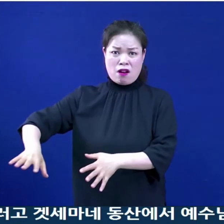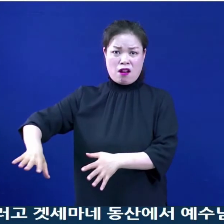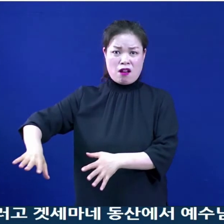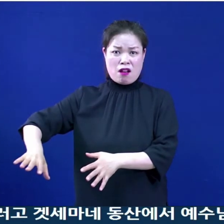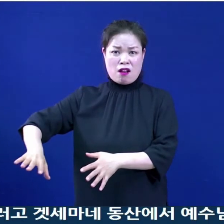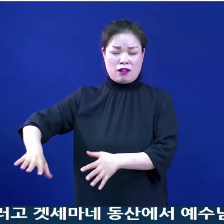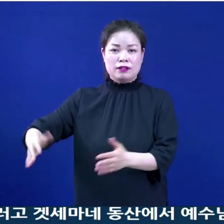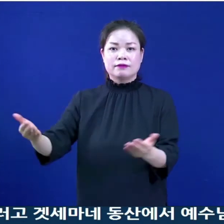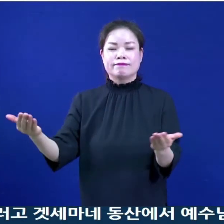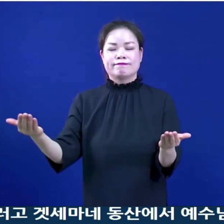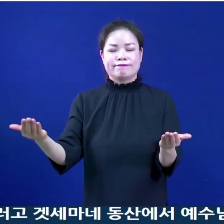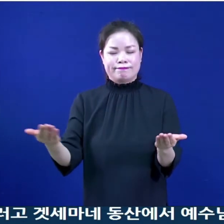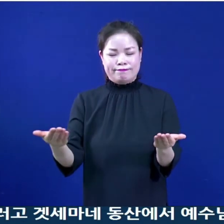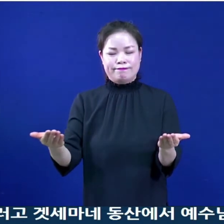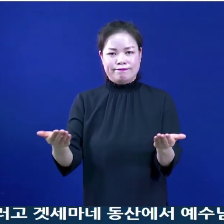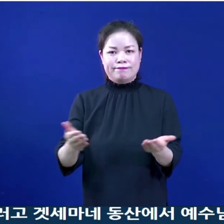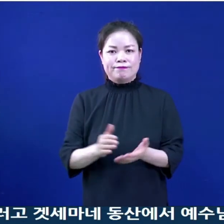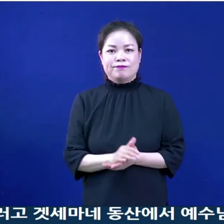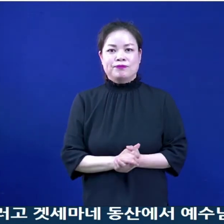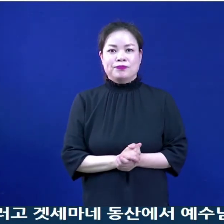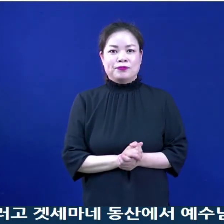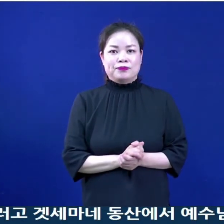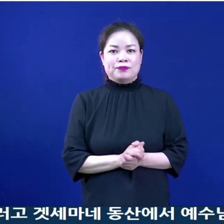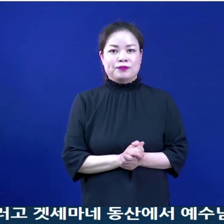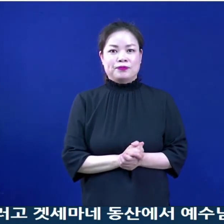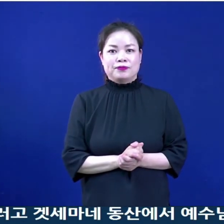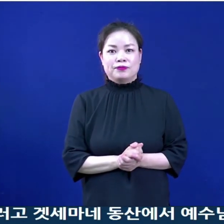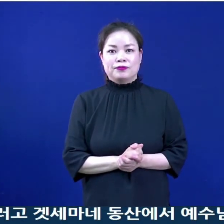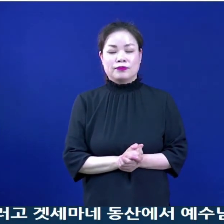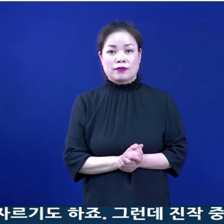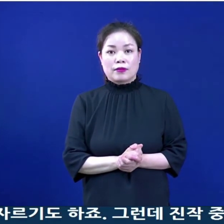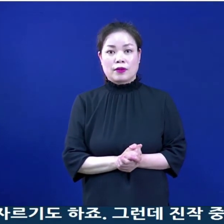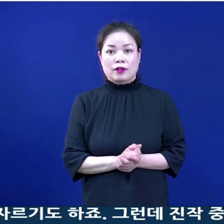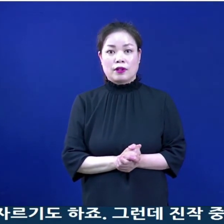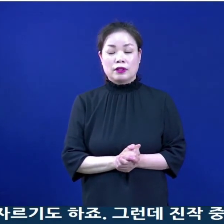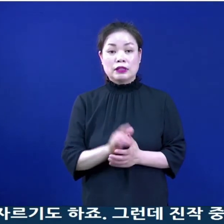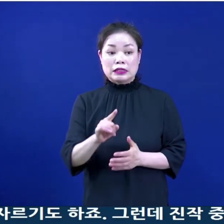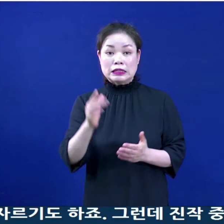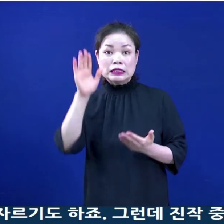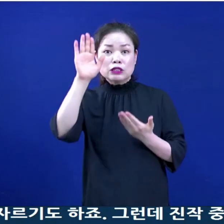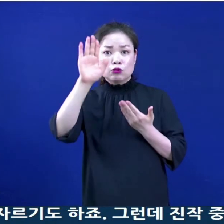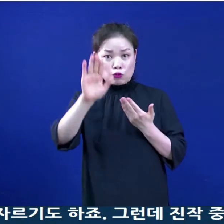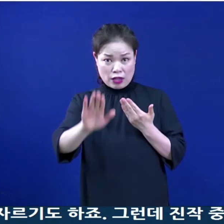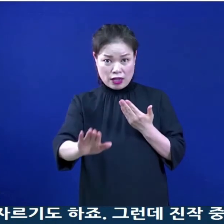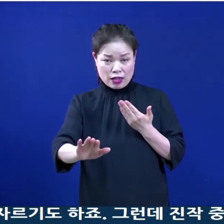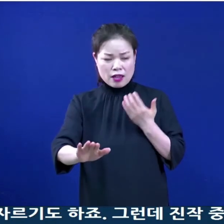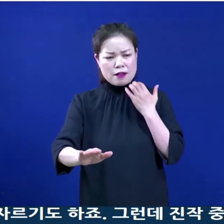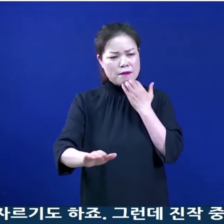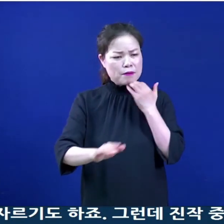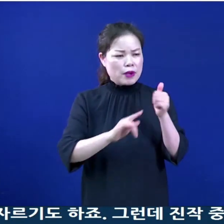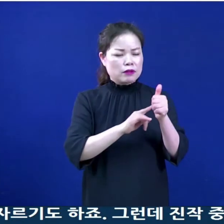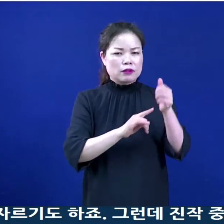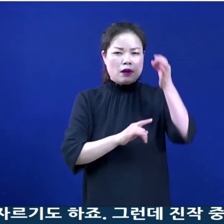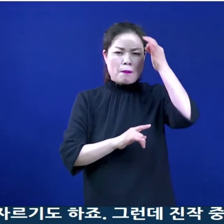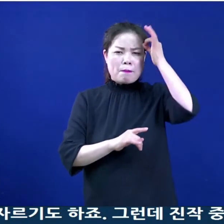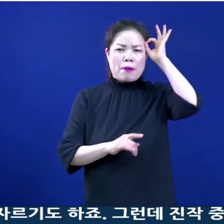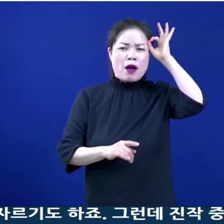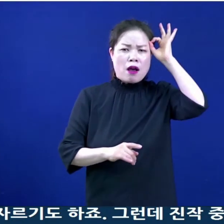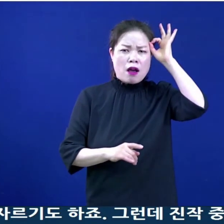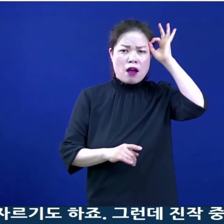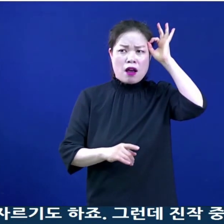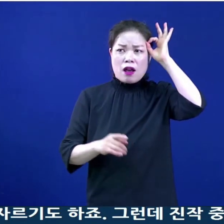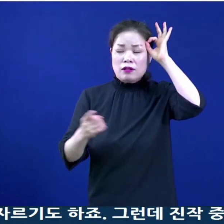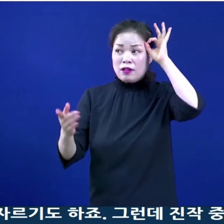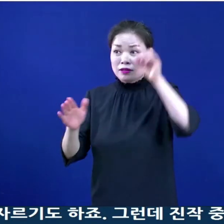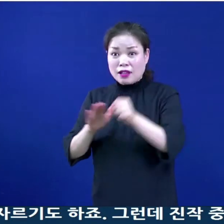부인하는 일을 하였던 것이죠. 그래서 그 이후에 베드로가 깨달은 겁니다. 네가